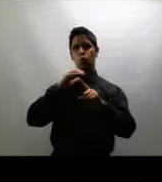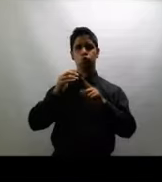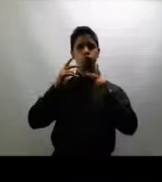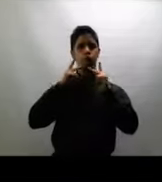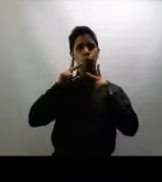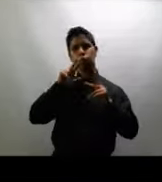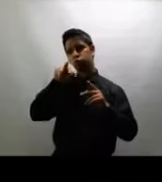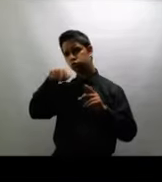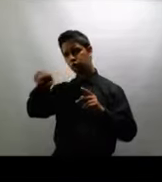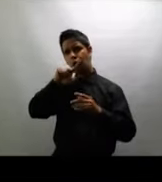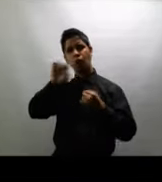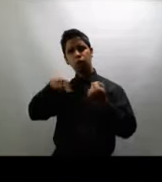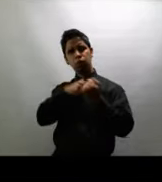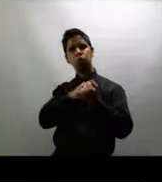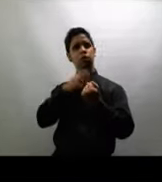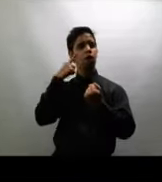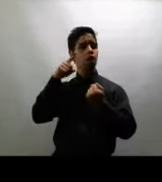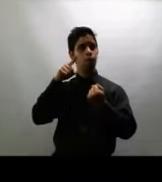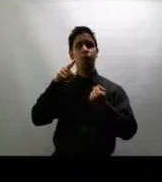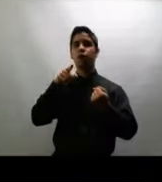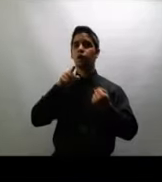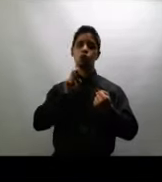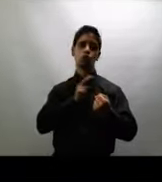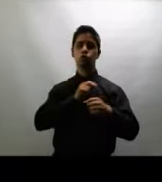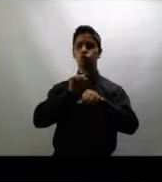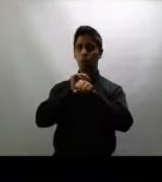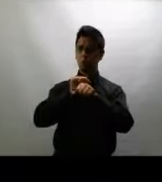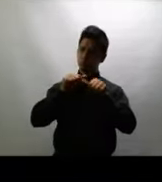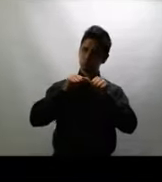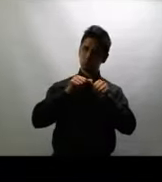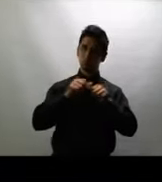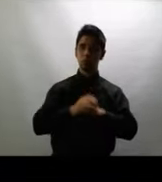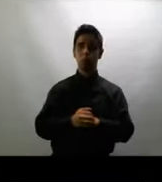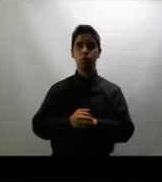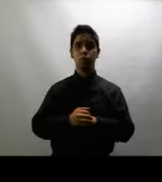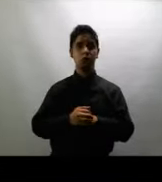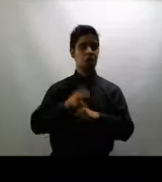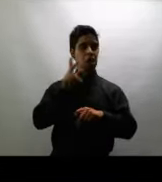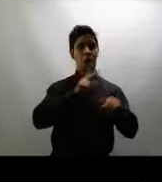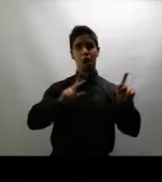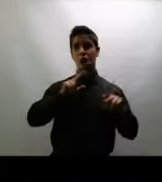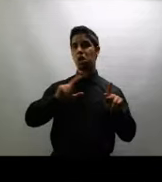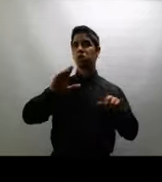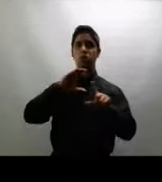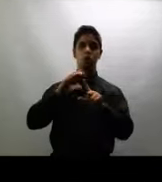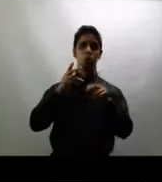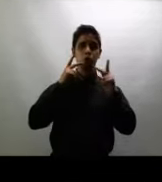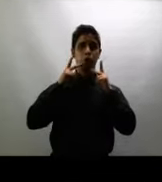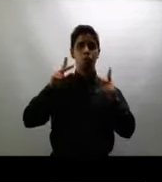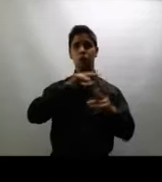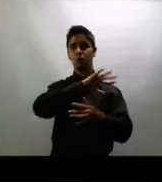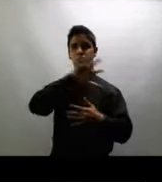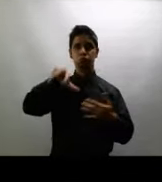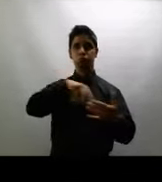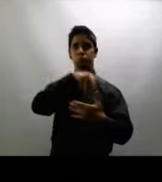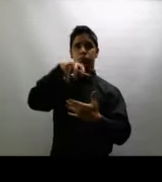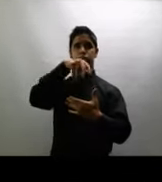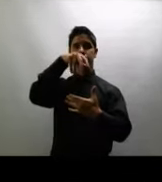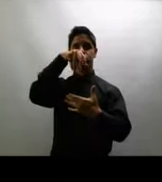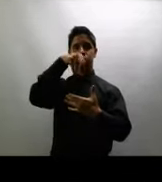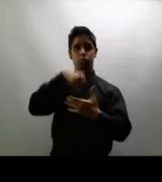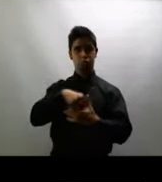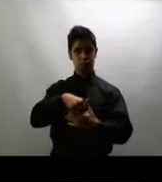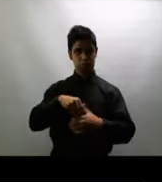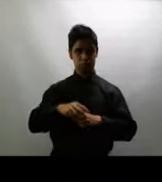Nacional para la Cultura Popular para que prevalezca nuestro trabajo. Porque cultura popular somos todos.